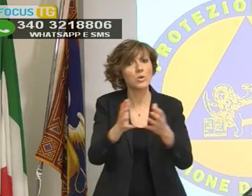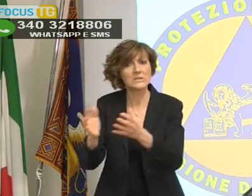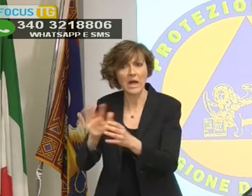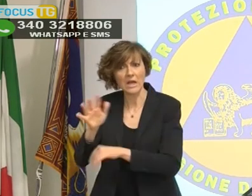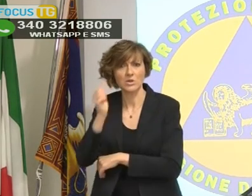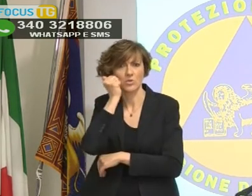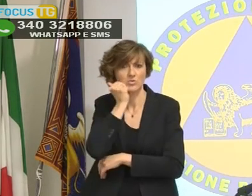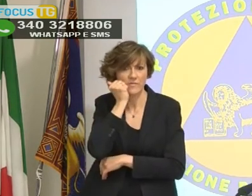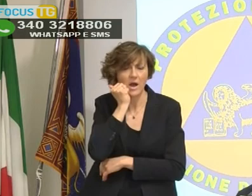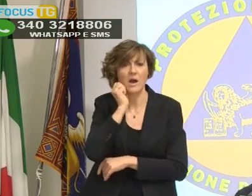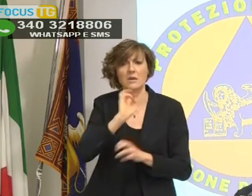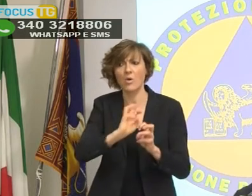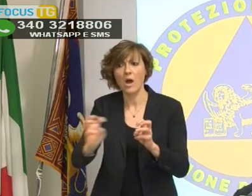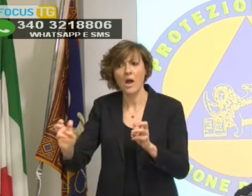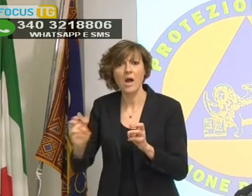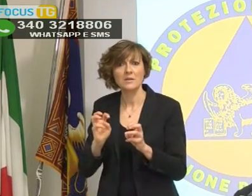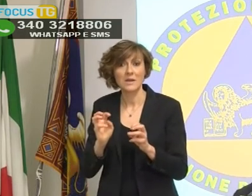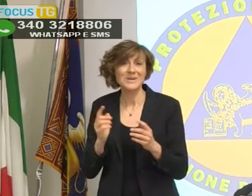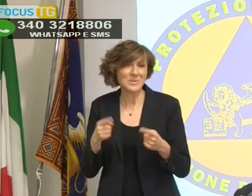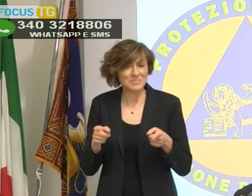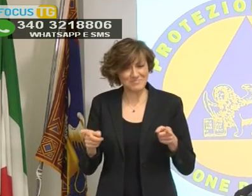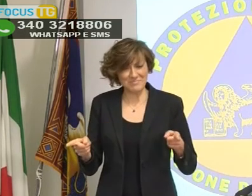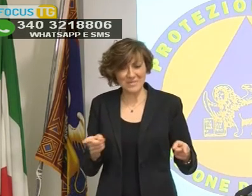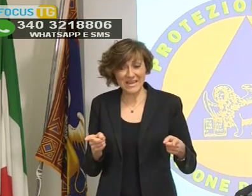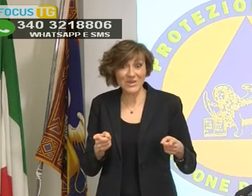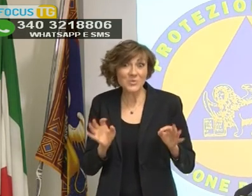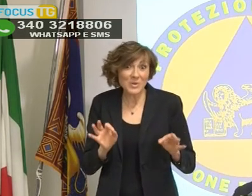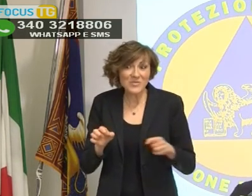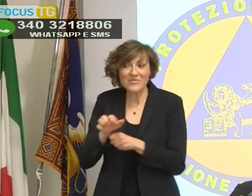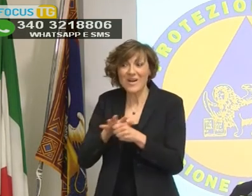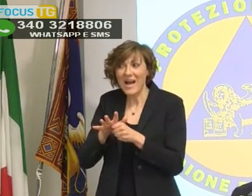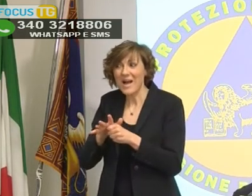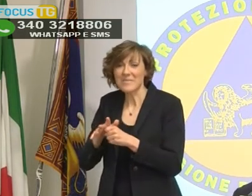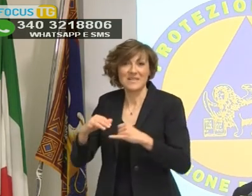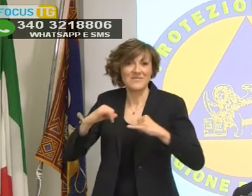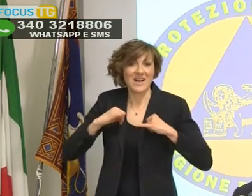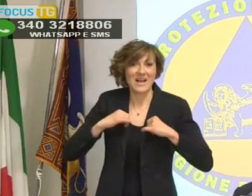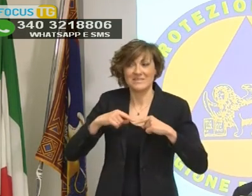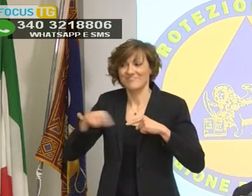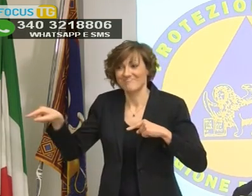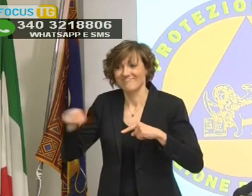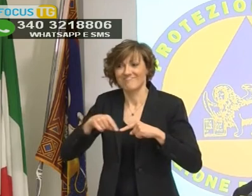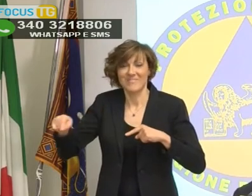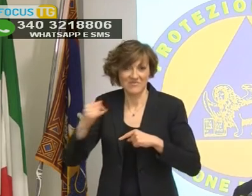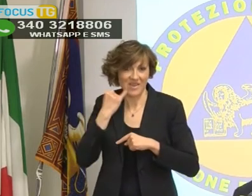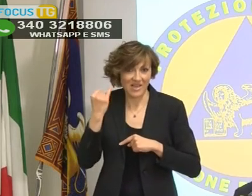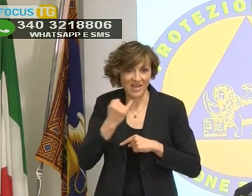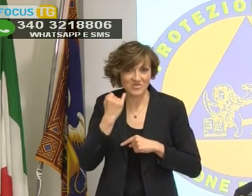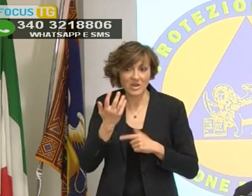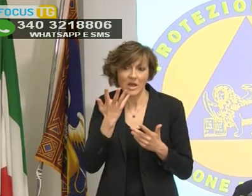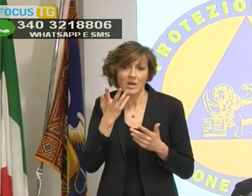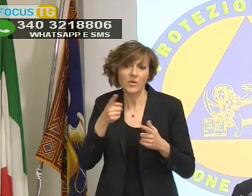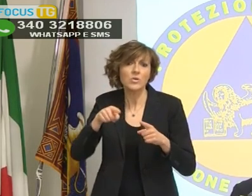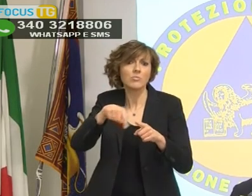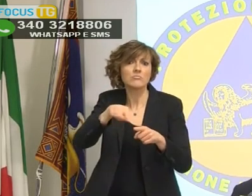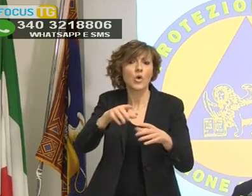kosovari. Visto e considerato questo, anche il periodo dei ricongiungimenti familiari, delle vacanze e quant'altro, di mettere anche in